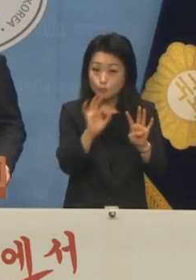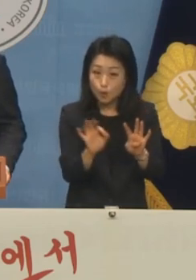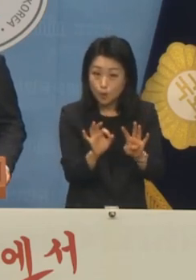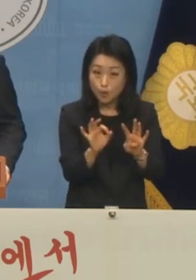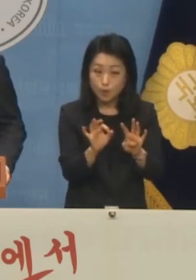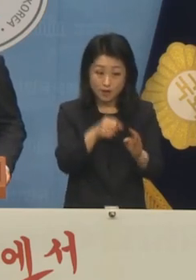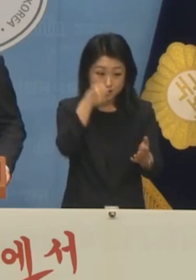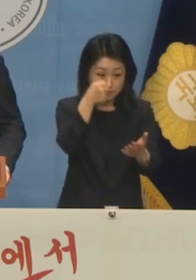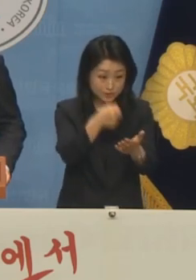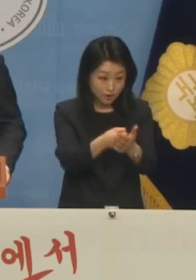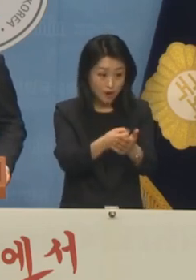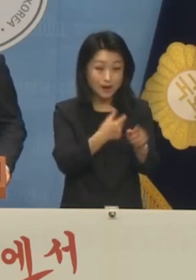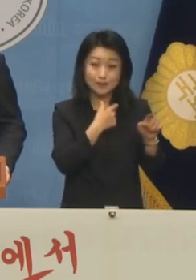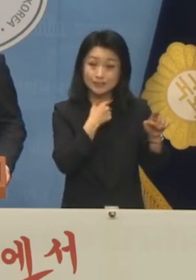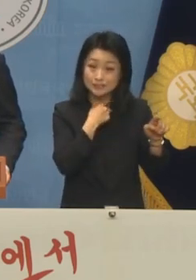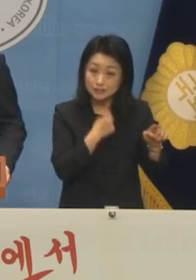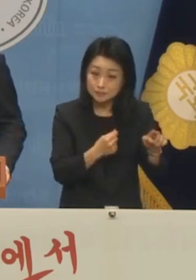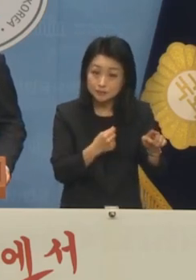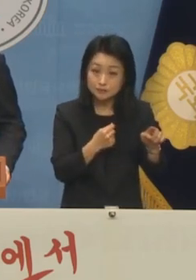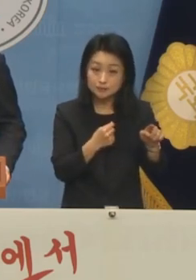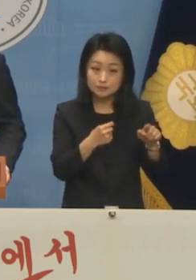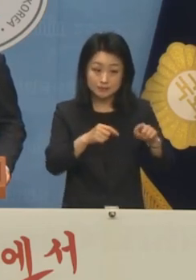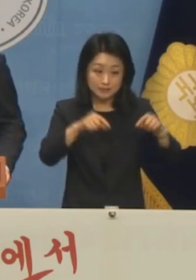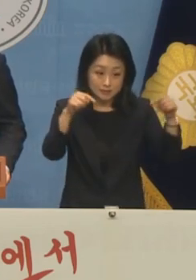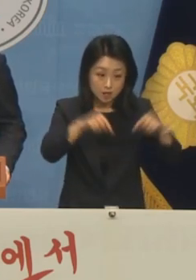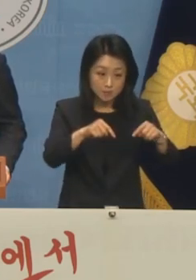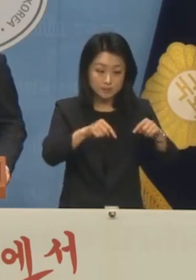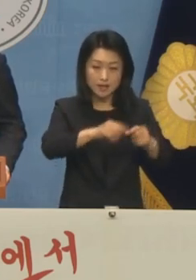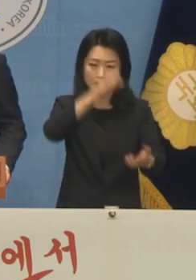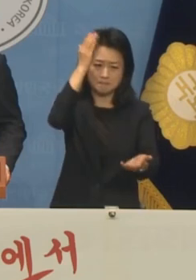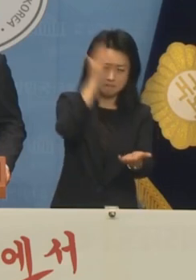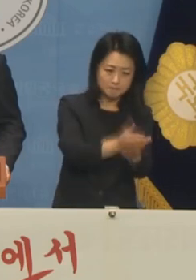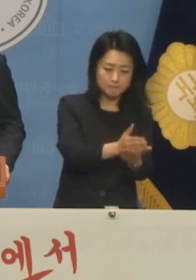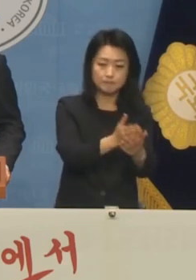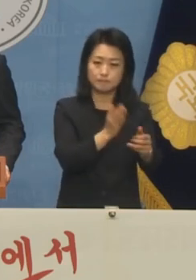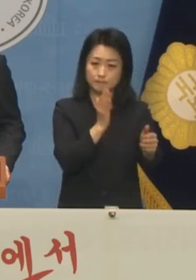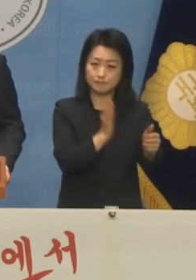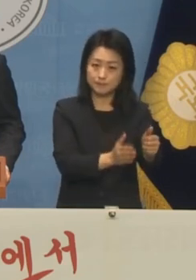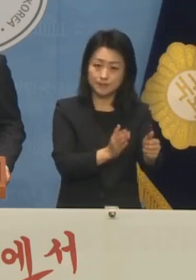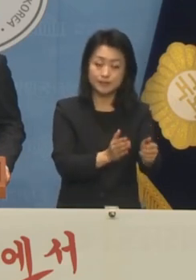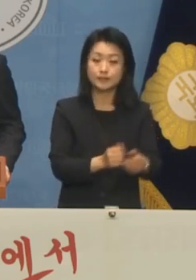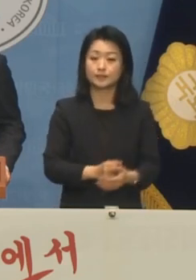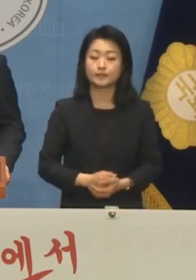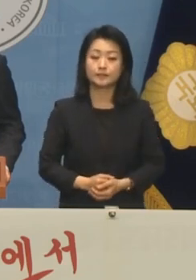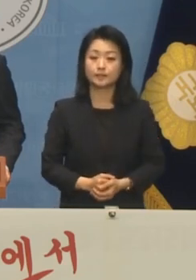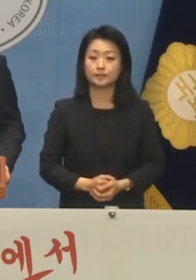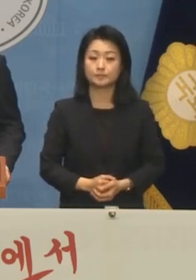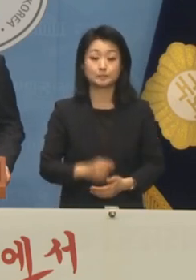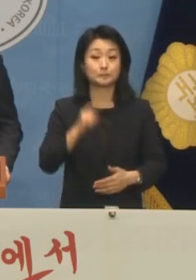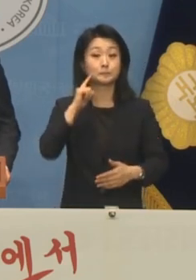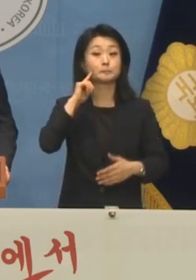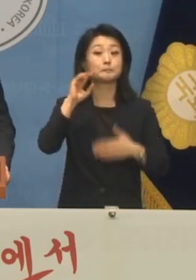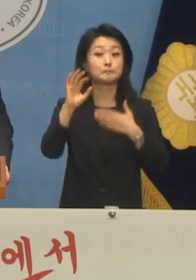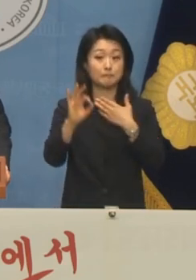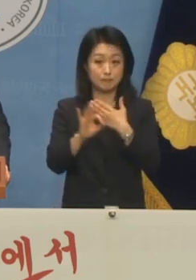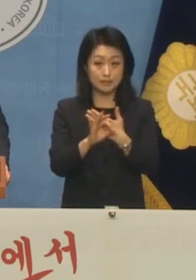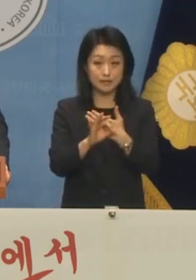44.5%를 채택하고자 하는 일체의 시도를 중단해 주시기 바랍니다. 만약 사회적